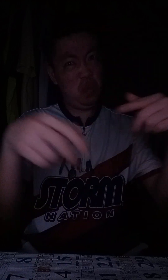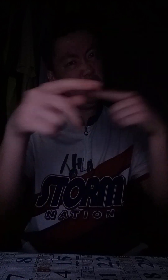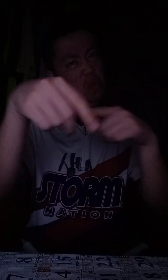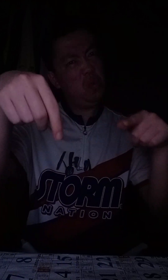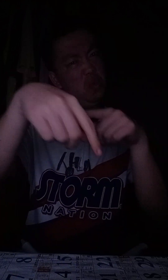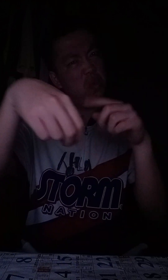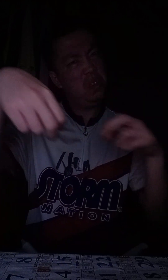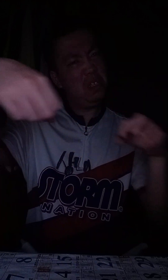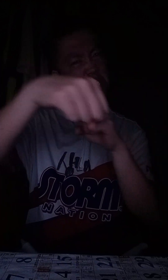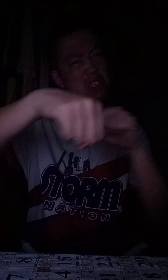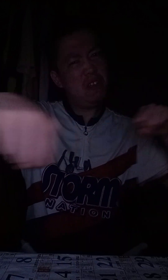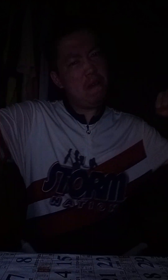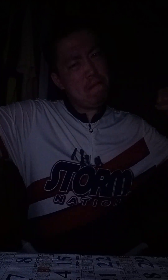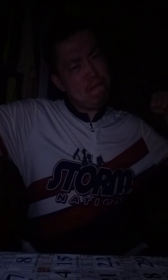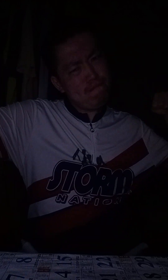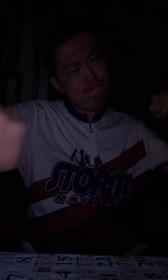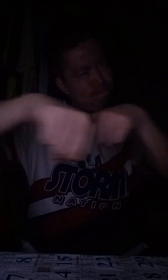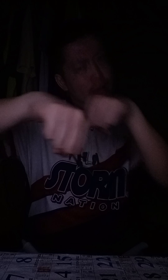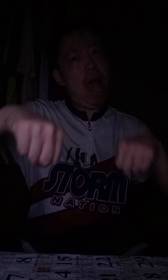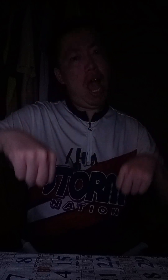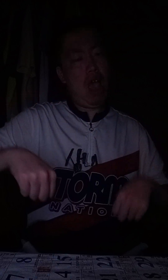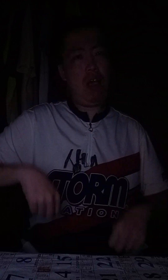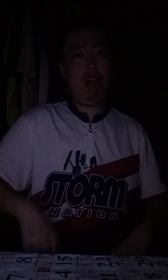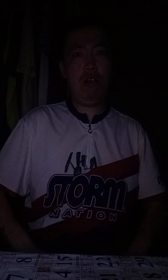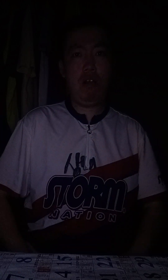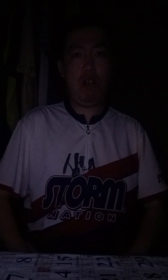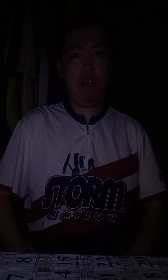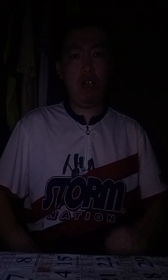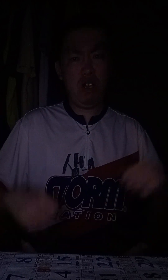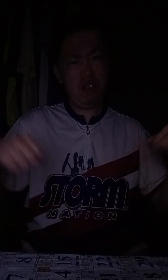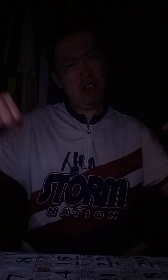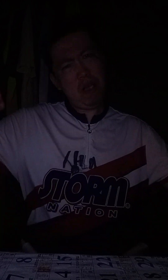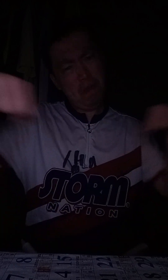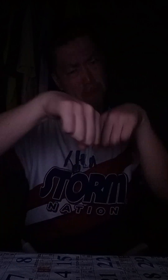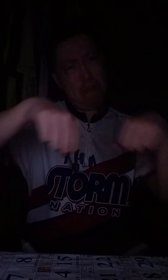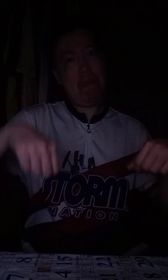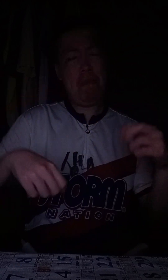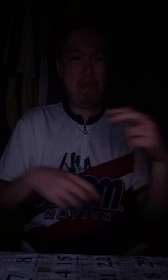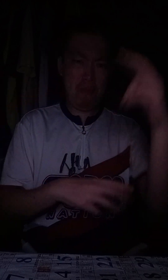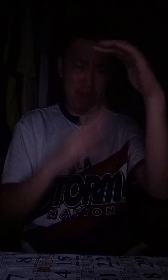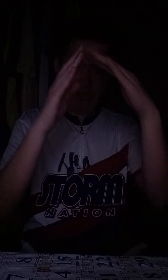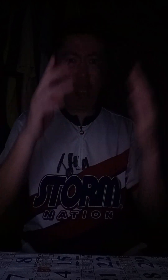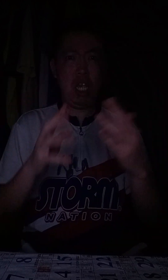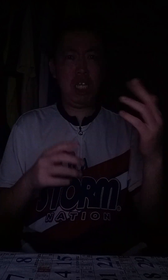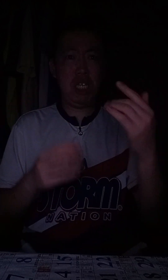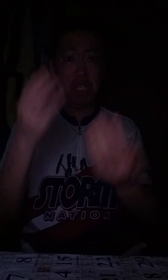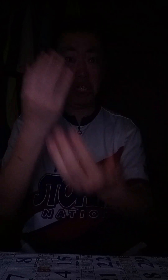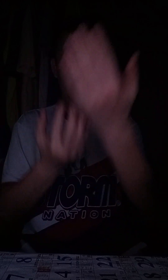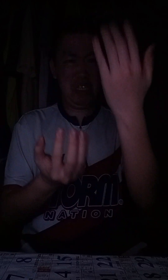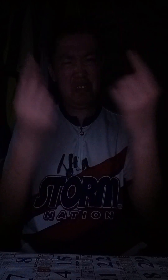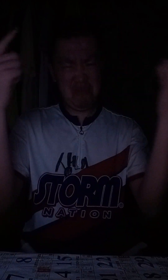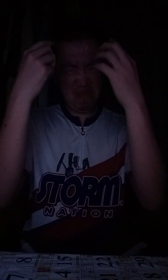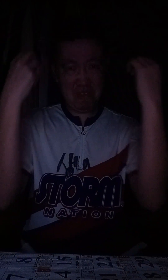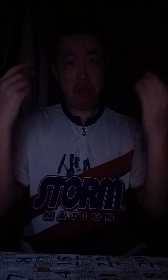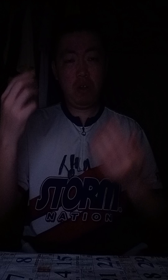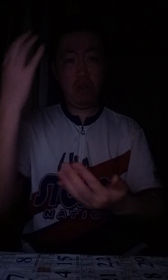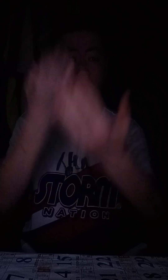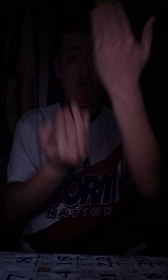중이던 버스를 그대로 들이받습니다. 사고 충격으로 택시 앞부분에서는 폭발과 같은 불길이